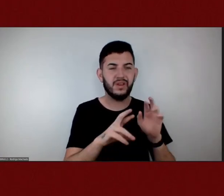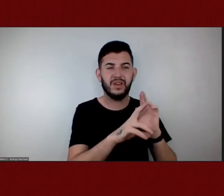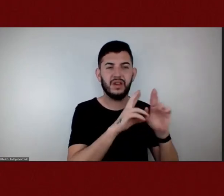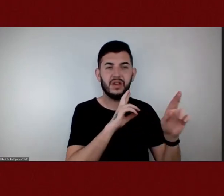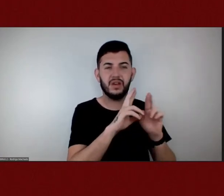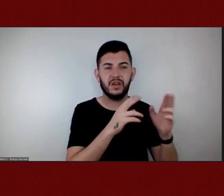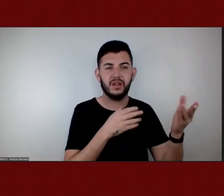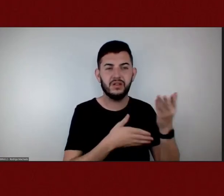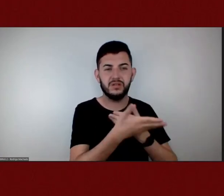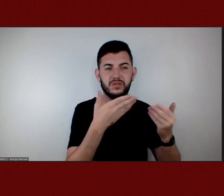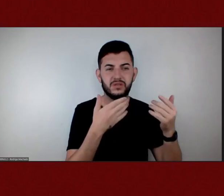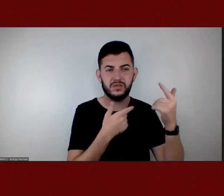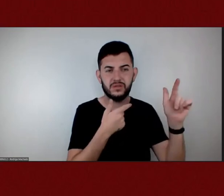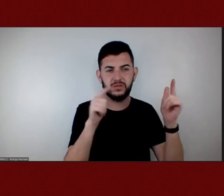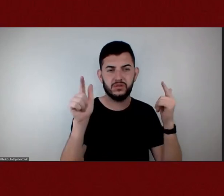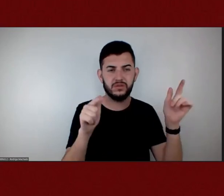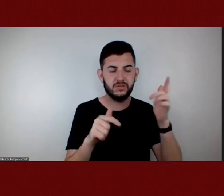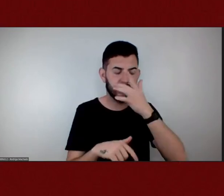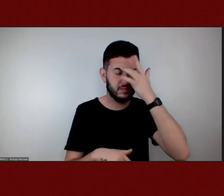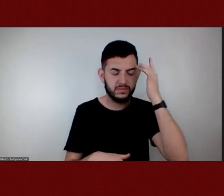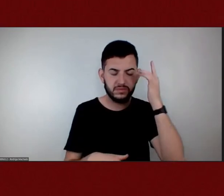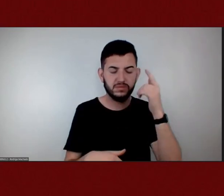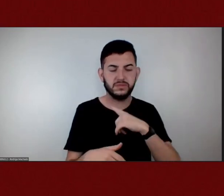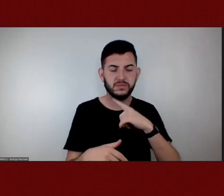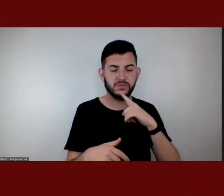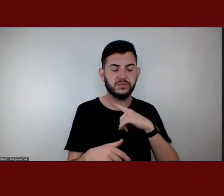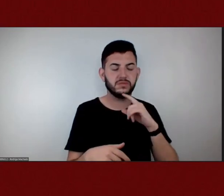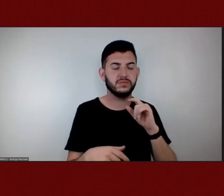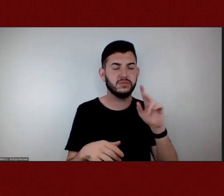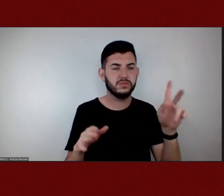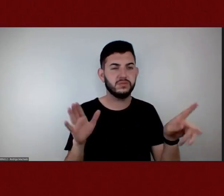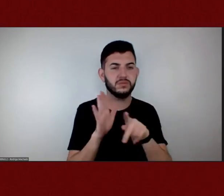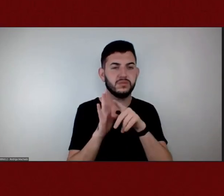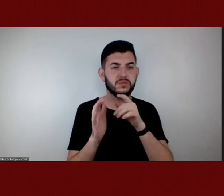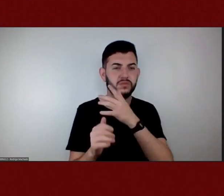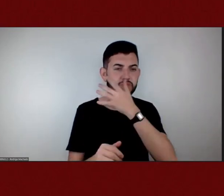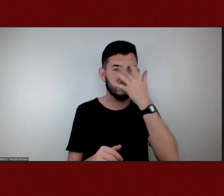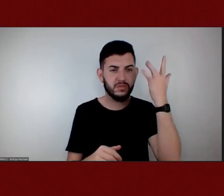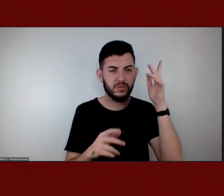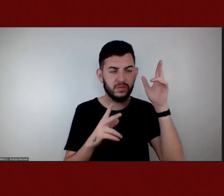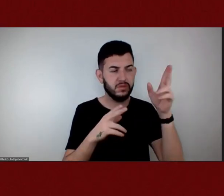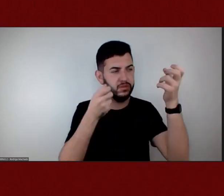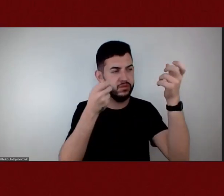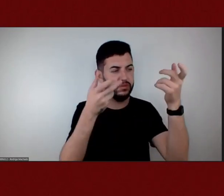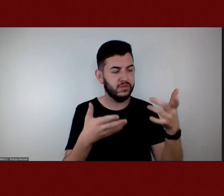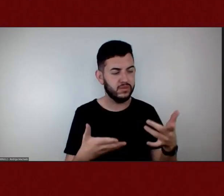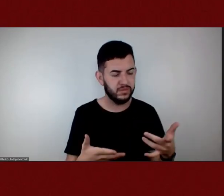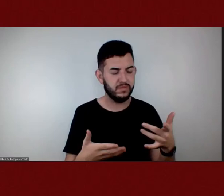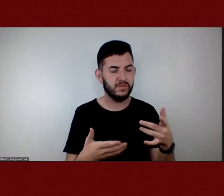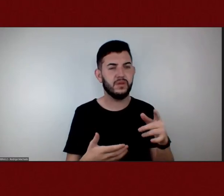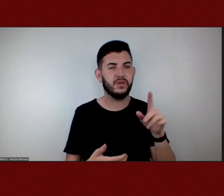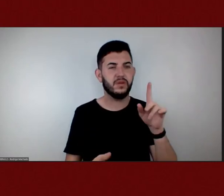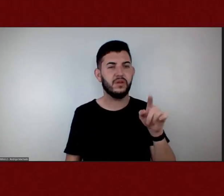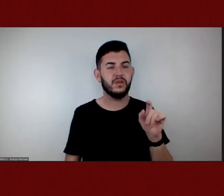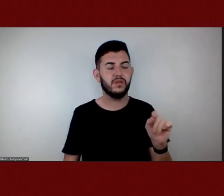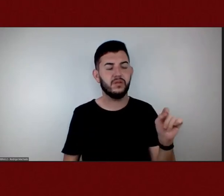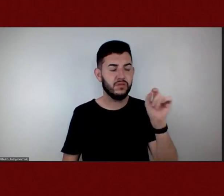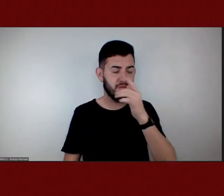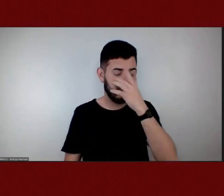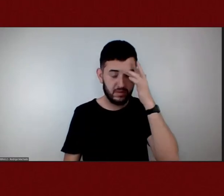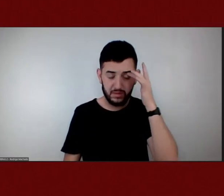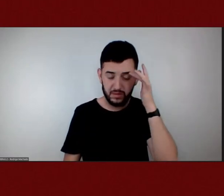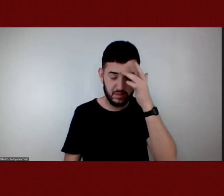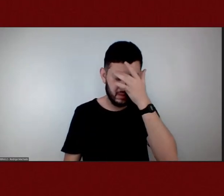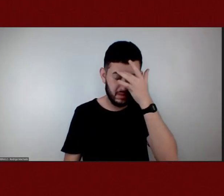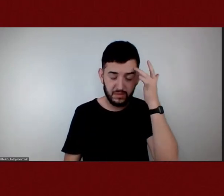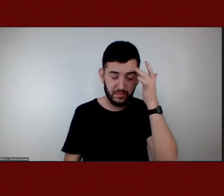eu pertenço a essas pessoas, como dizem de forma muito coloquial, daquelas que beberam a ideia